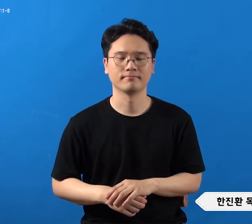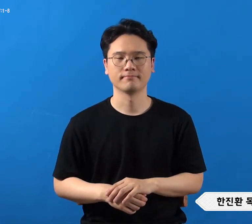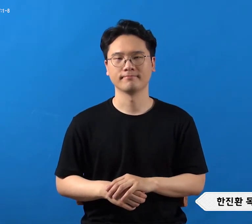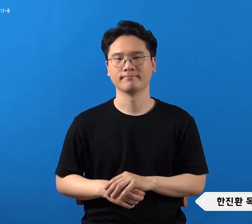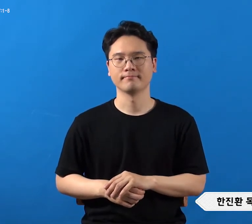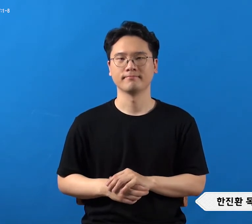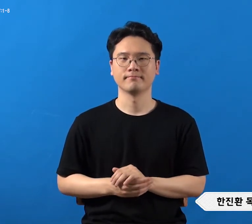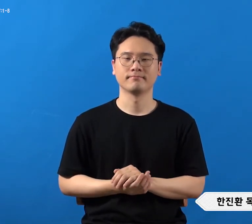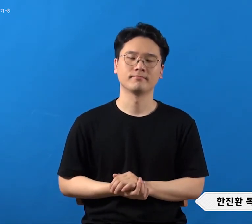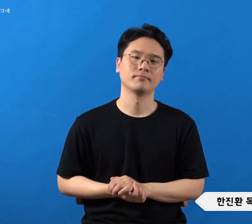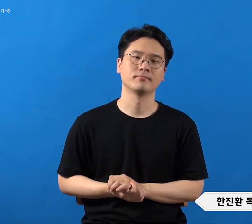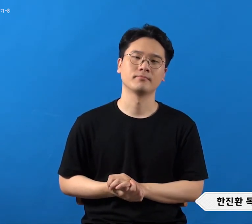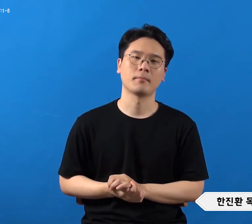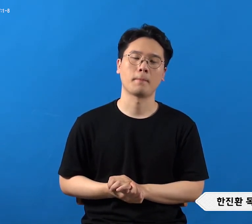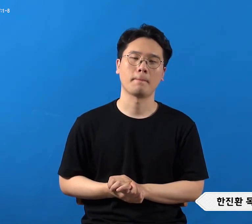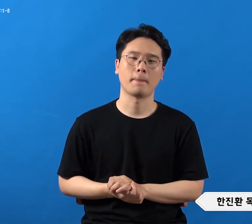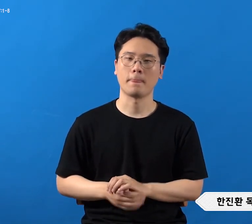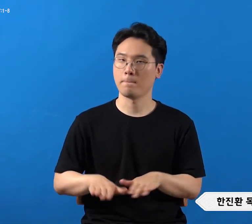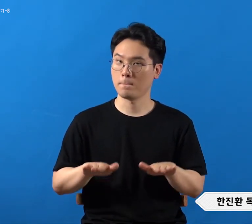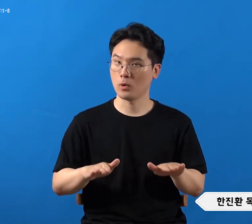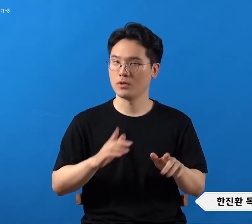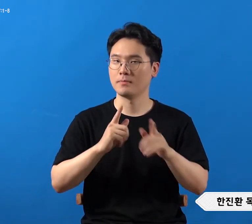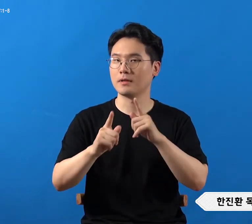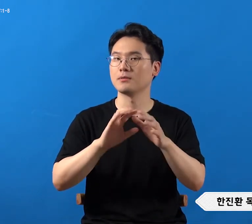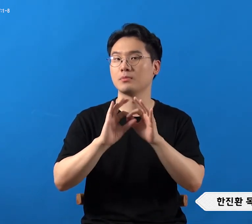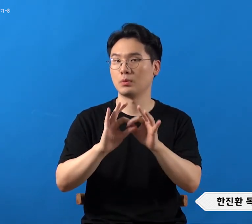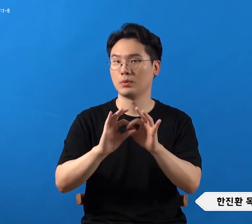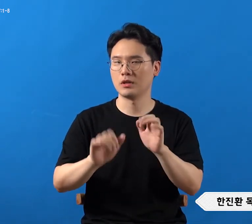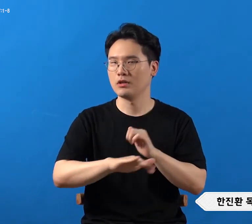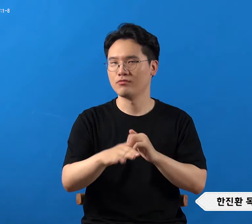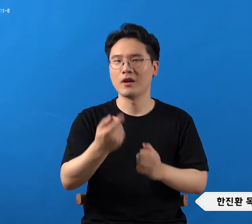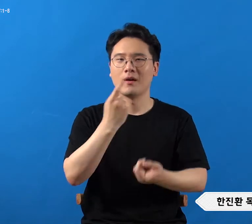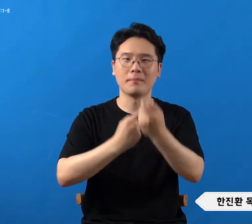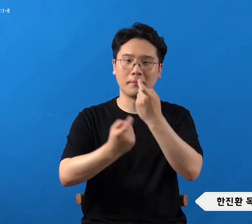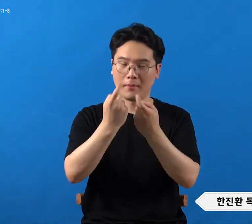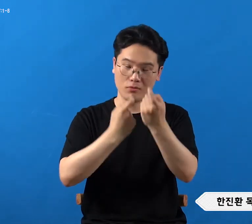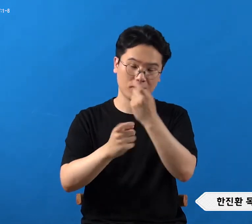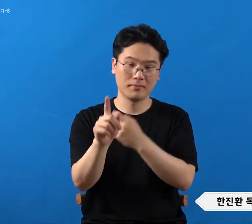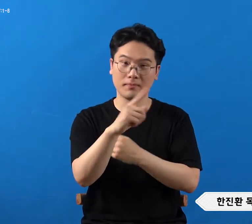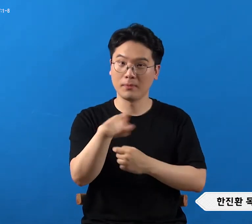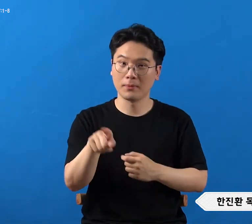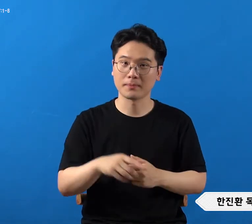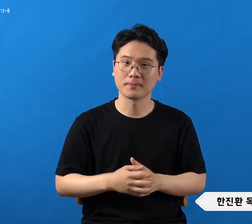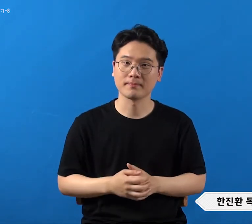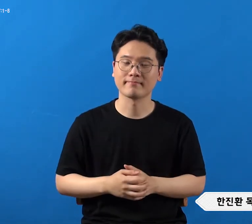자, 오늘 그래서 이 말씀 통해서 우리가 배우는 교훈이 무엇입니까?